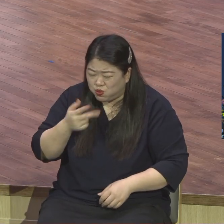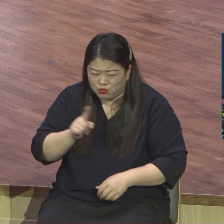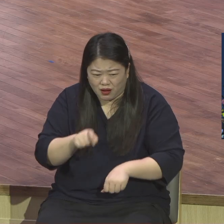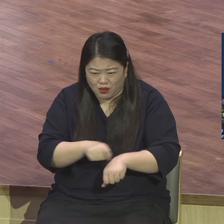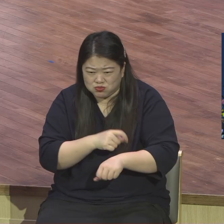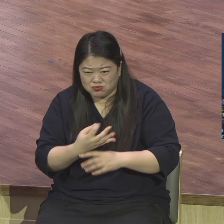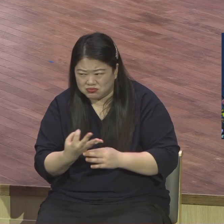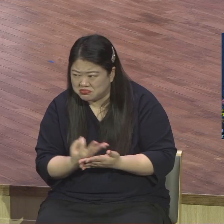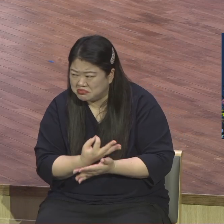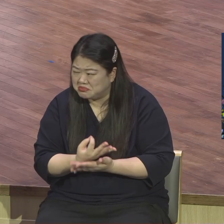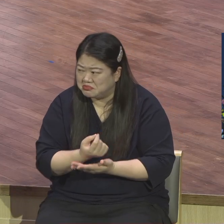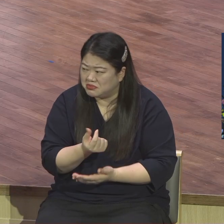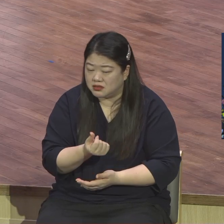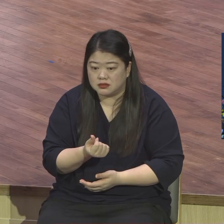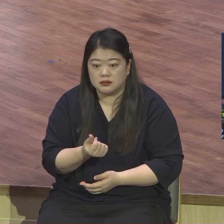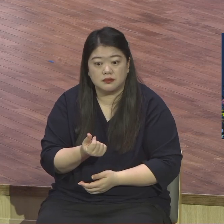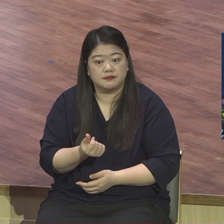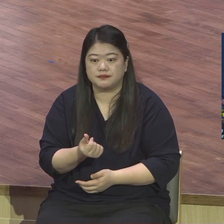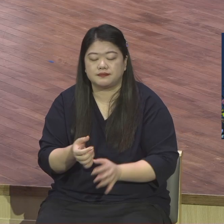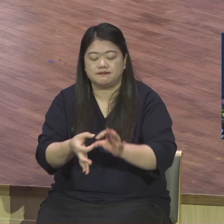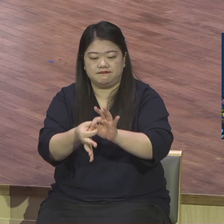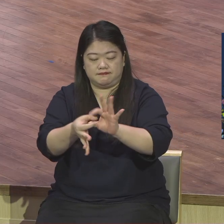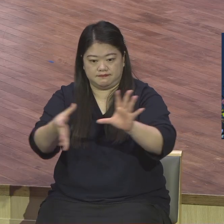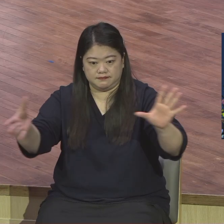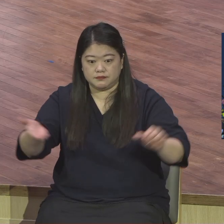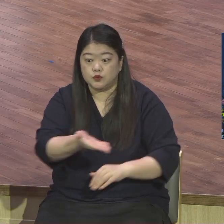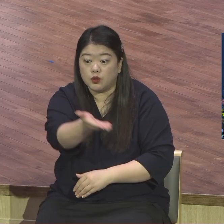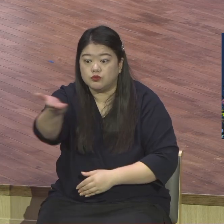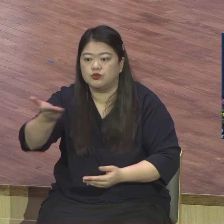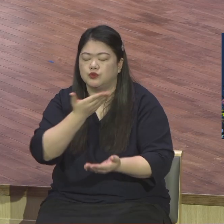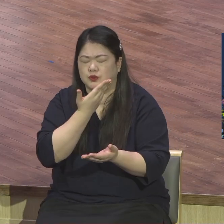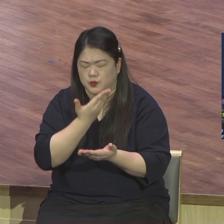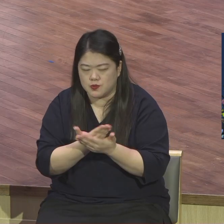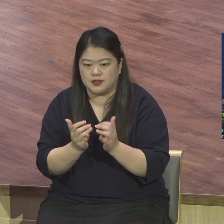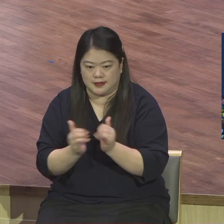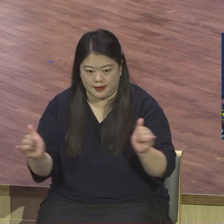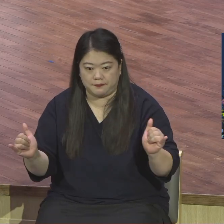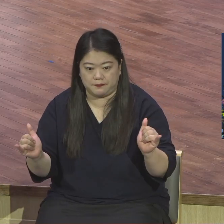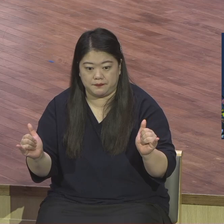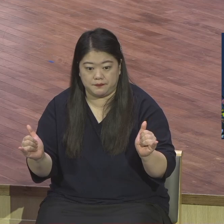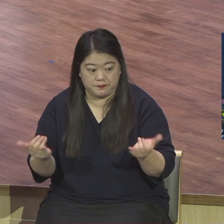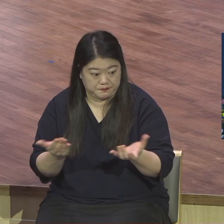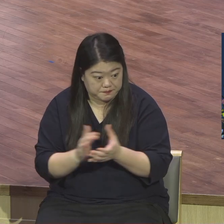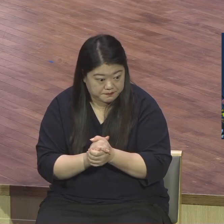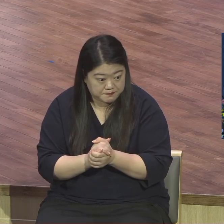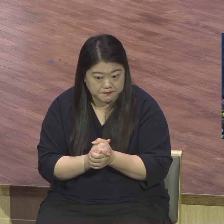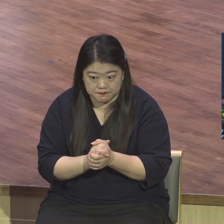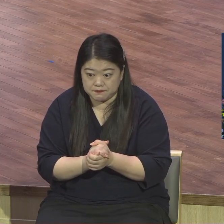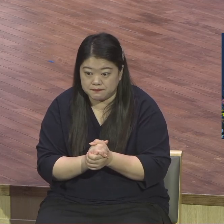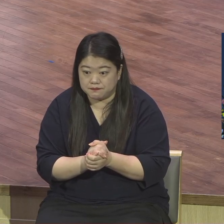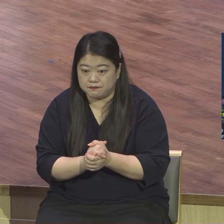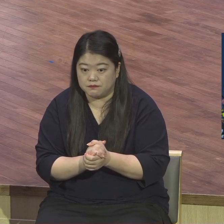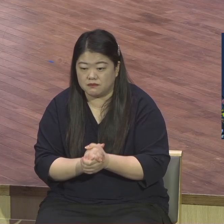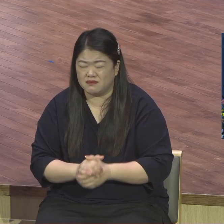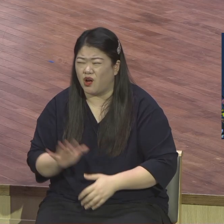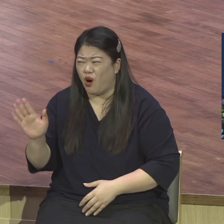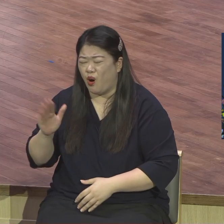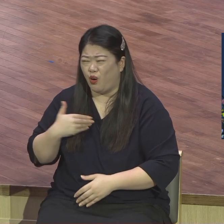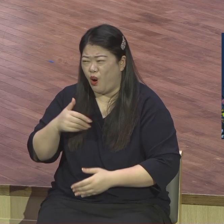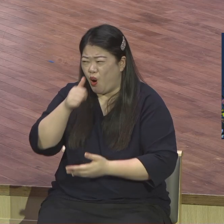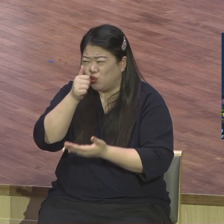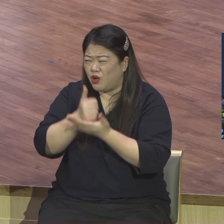영적으로 여러분은 매우 존귀한 존재입니다. 인정하시기 바랍니다. 나는 죄가